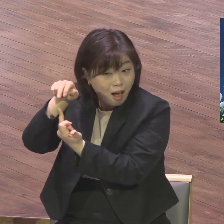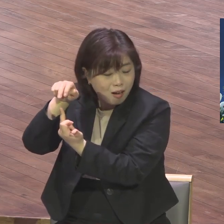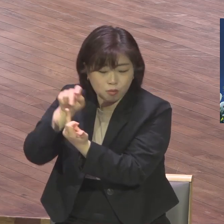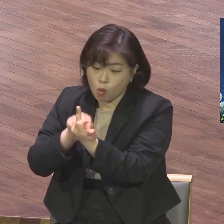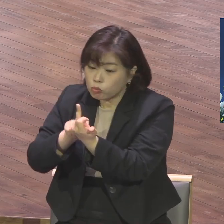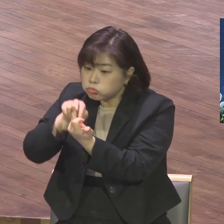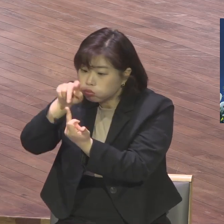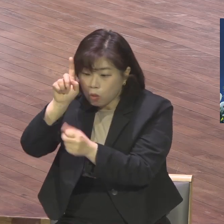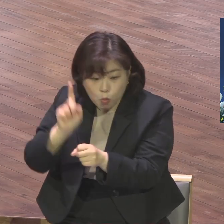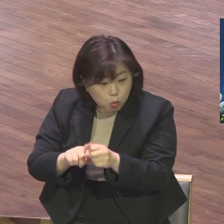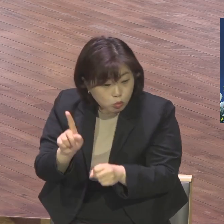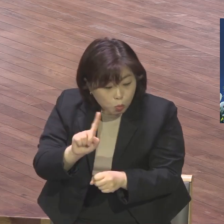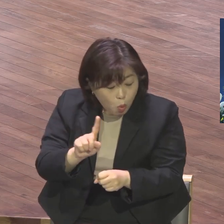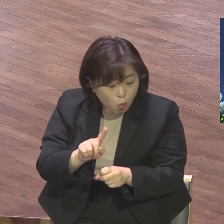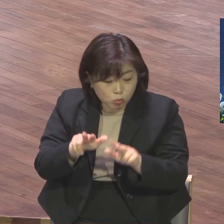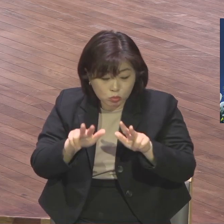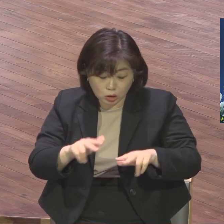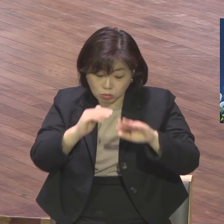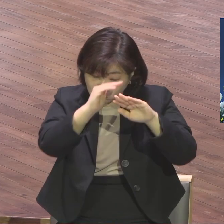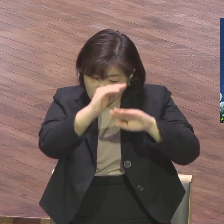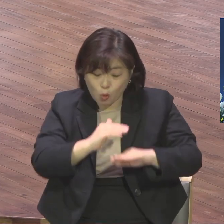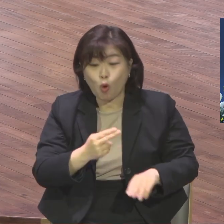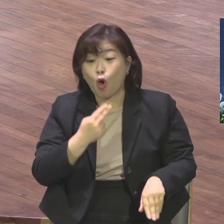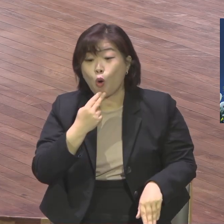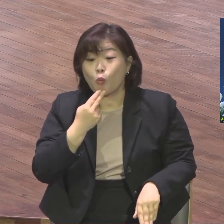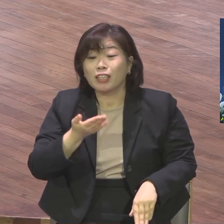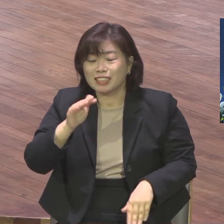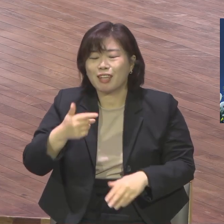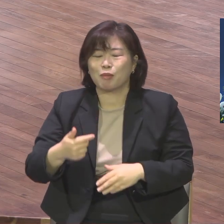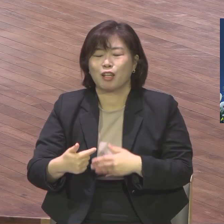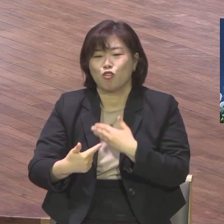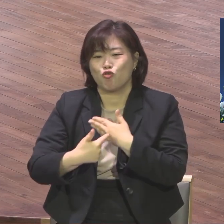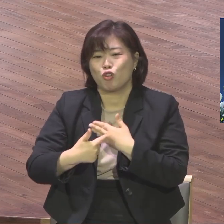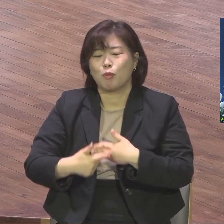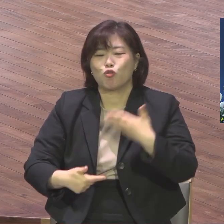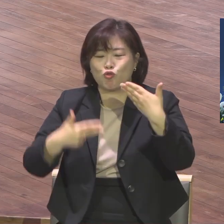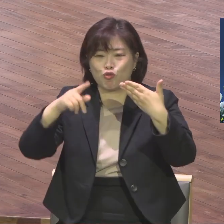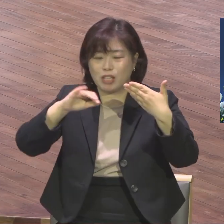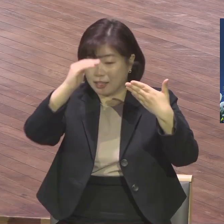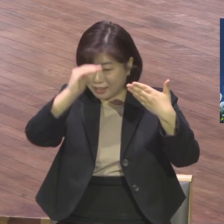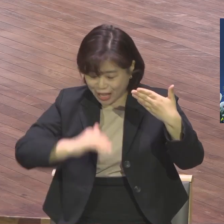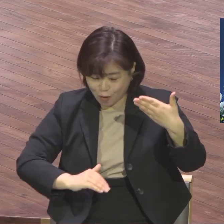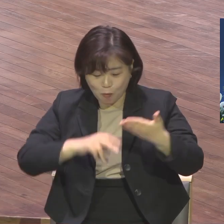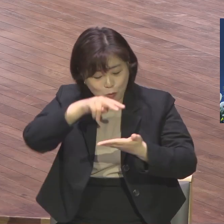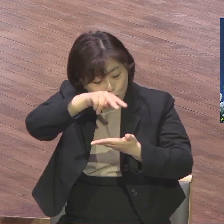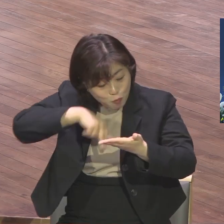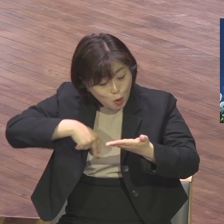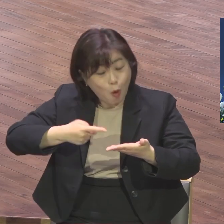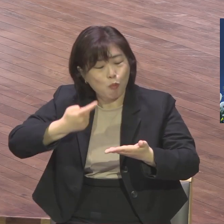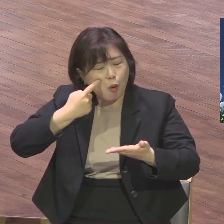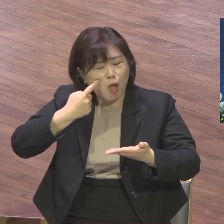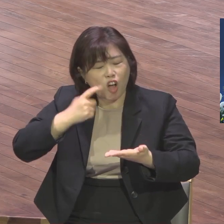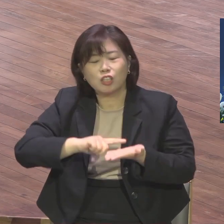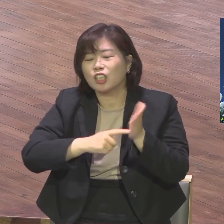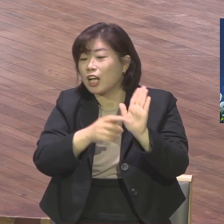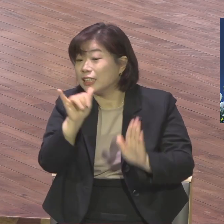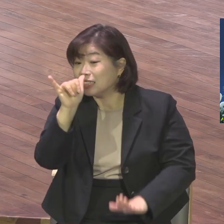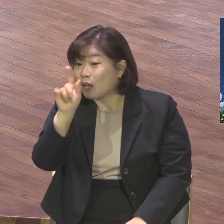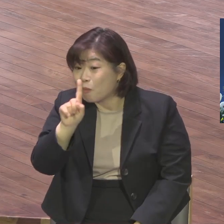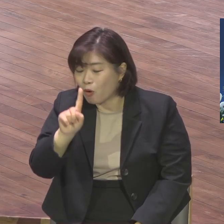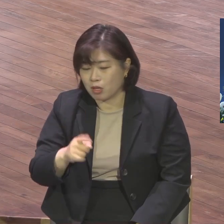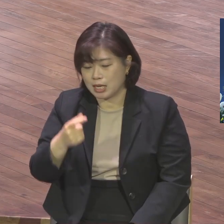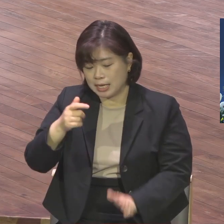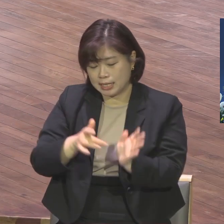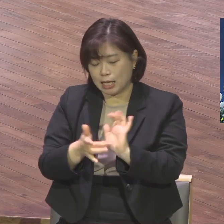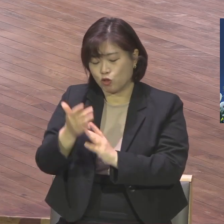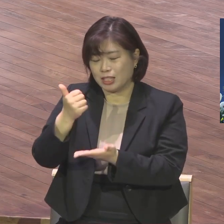산에 올라갔는지 이유가 안 나있지만 누가복음 9장 28절에 보면 말씀 내용 똑같은 장면인데 예수님께서